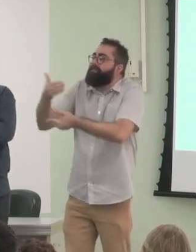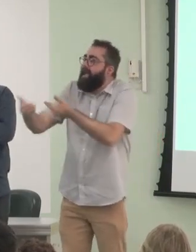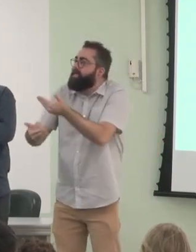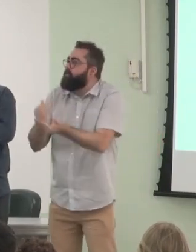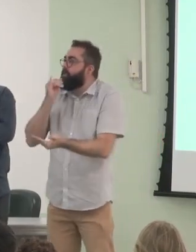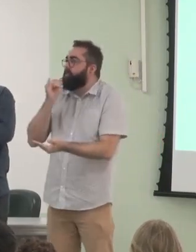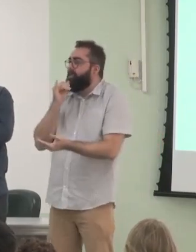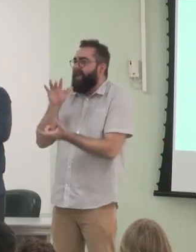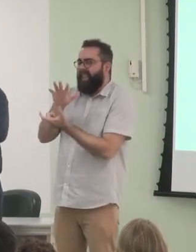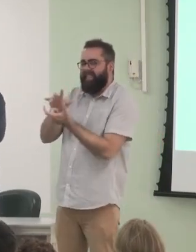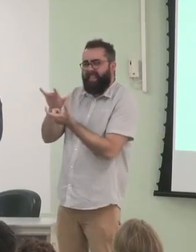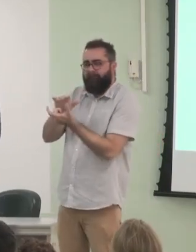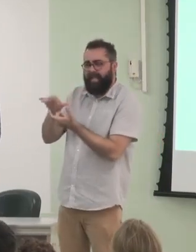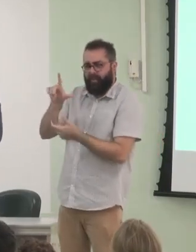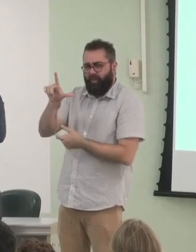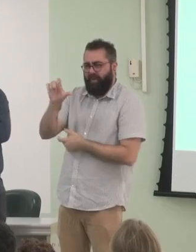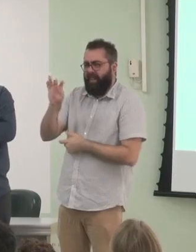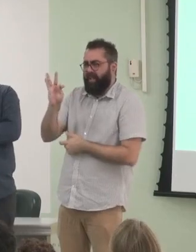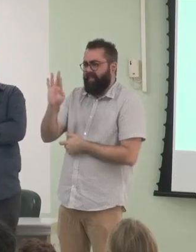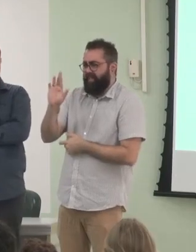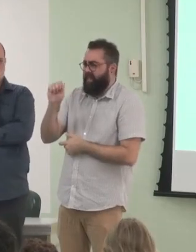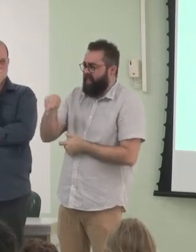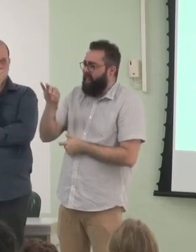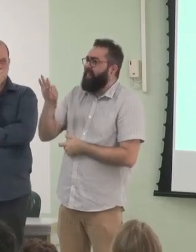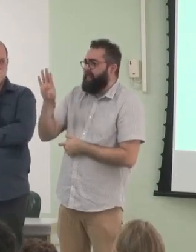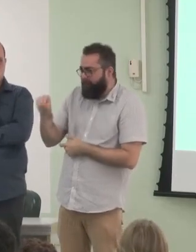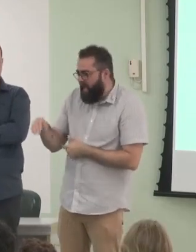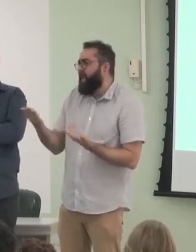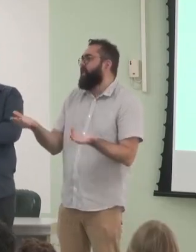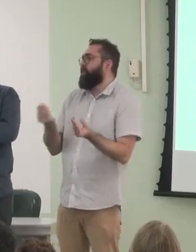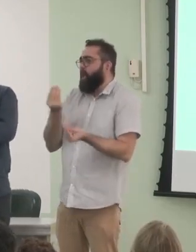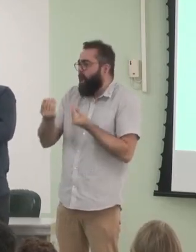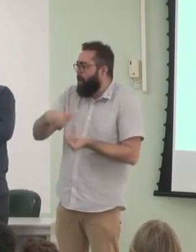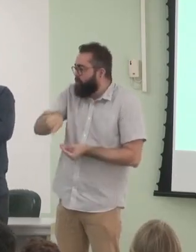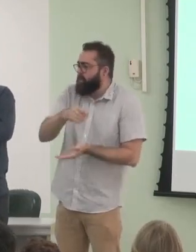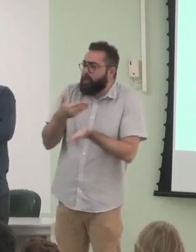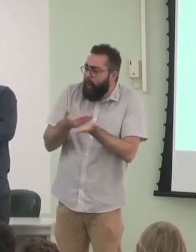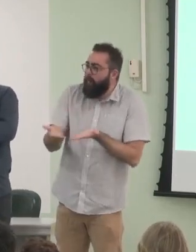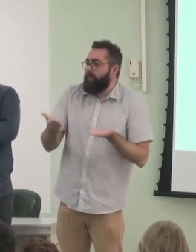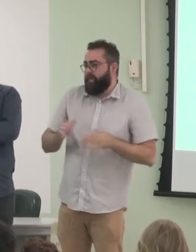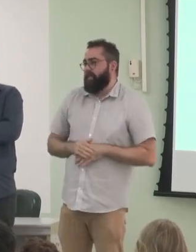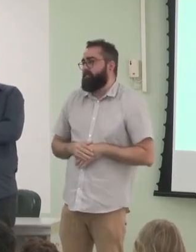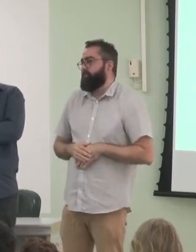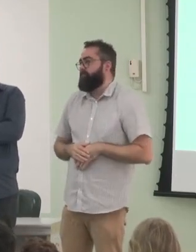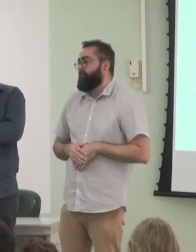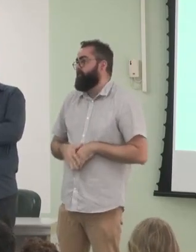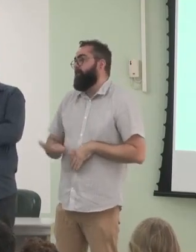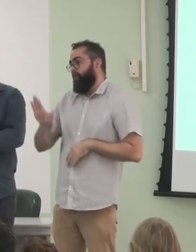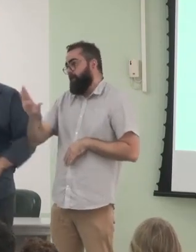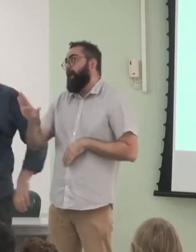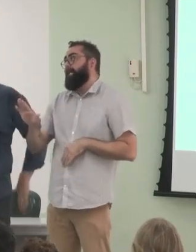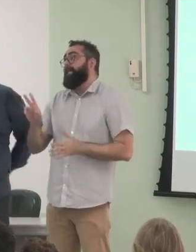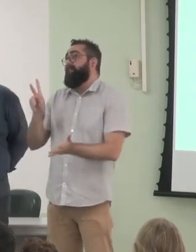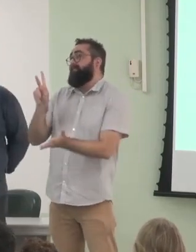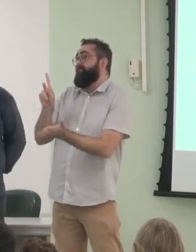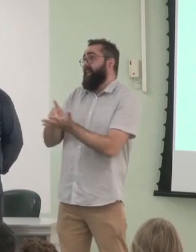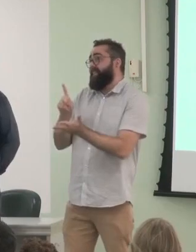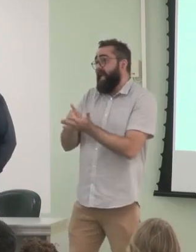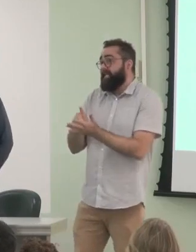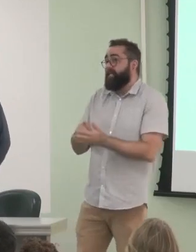precisam de mais estudos a respeito de letramento, né? De como isso acontece com essas pessoas ali, mas o que